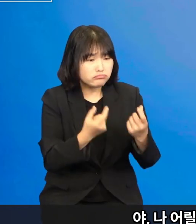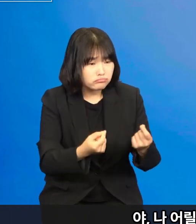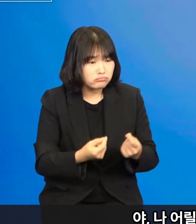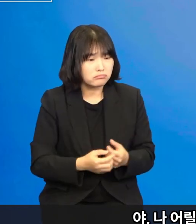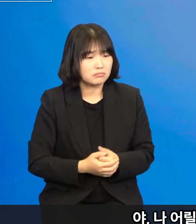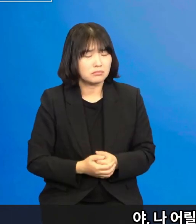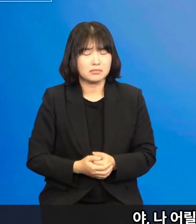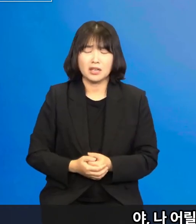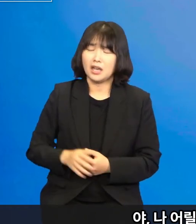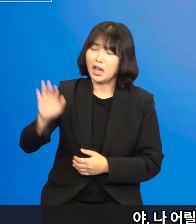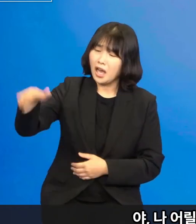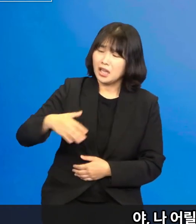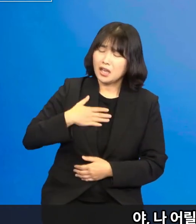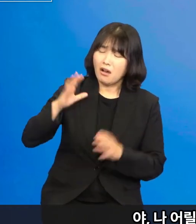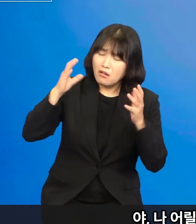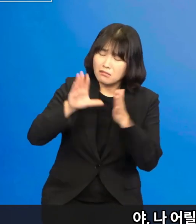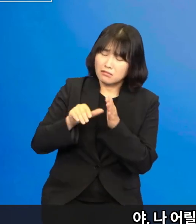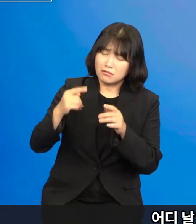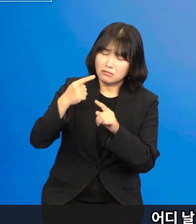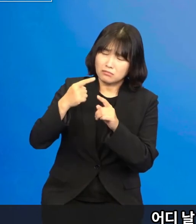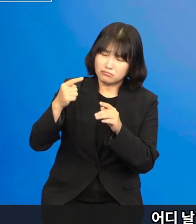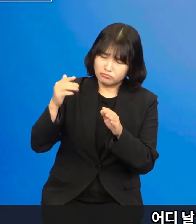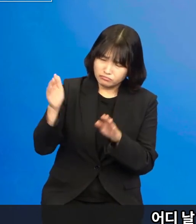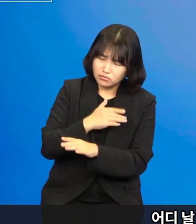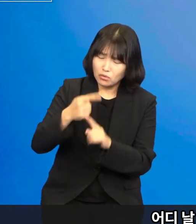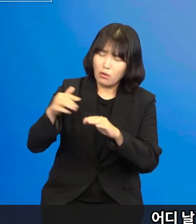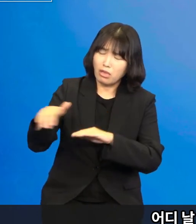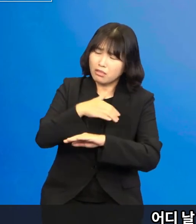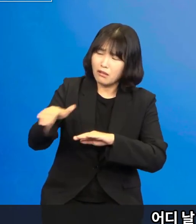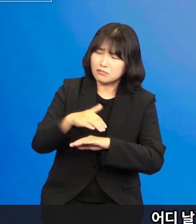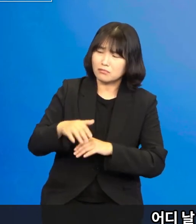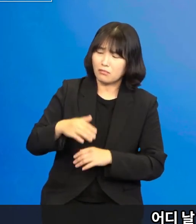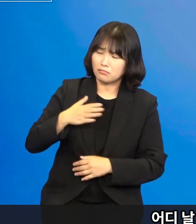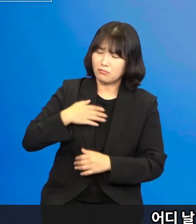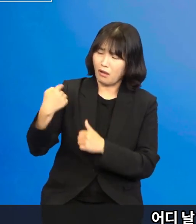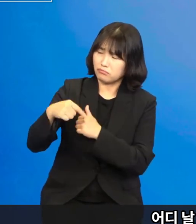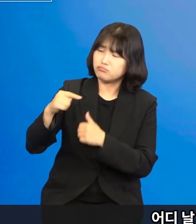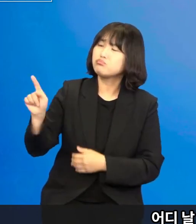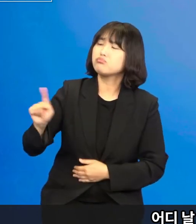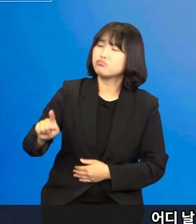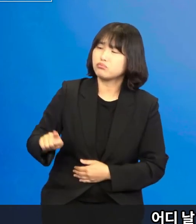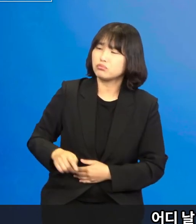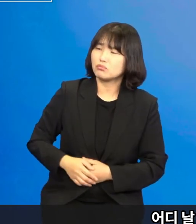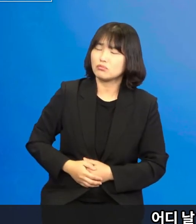야, 나 어릴 적부터 교회 다녔어. 어디 날 가르치려고 그래.